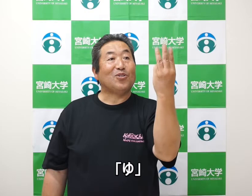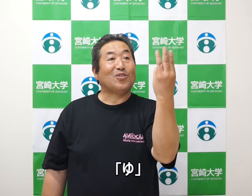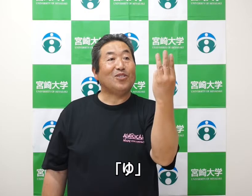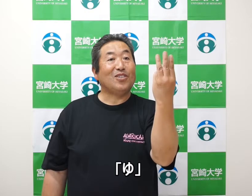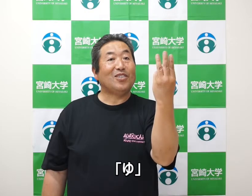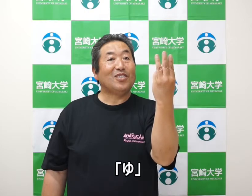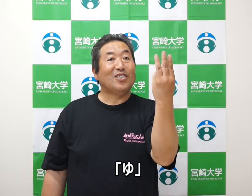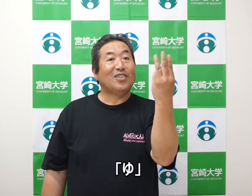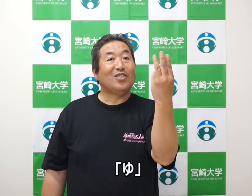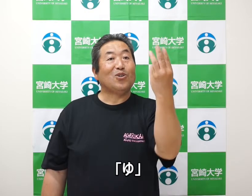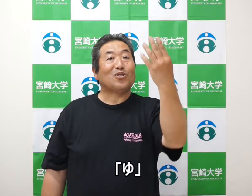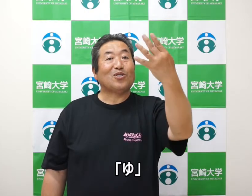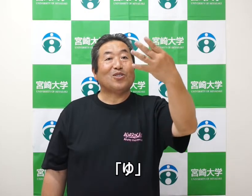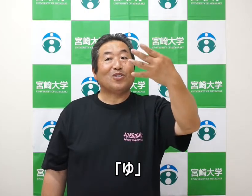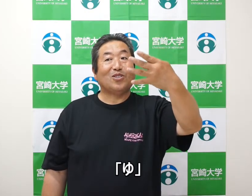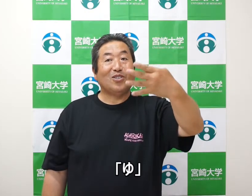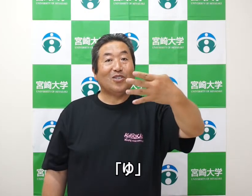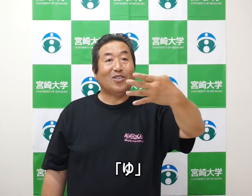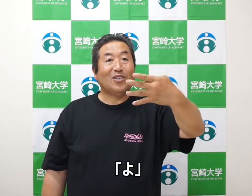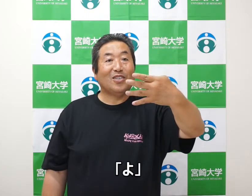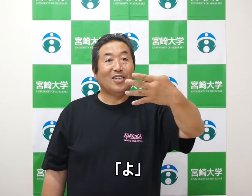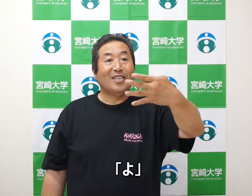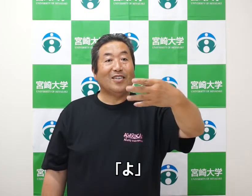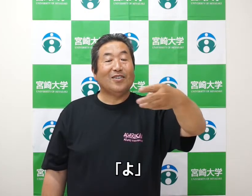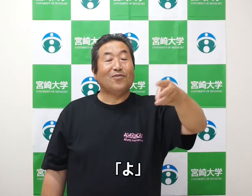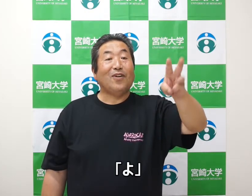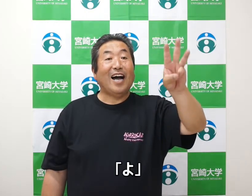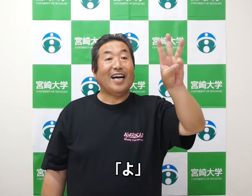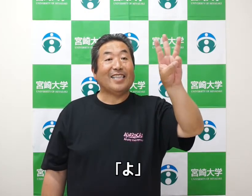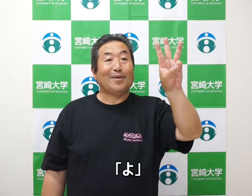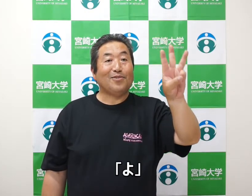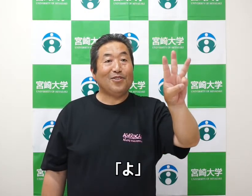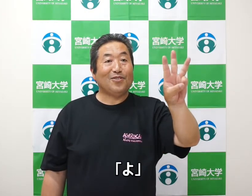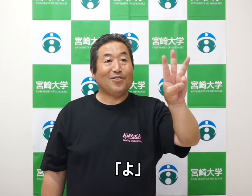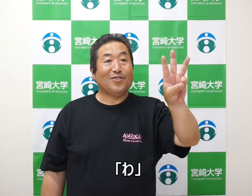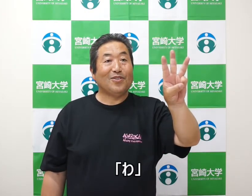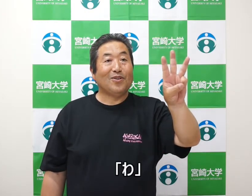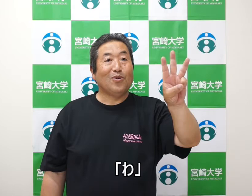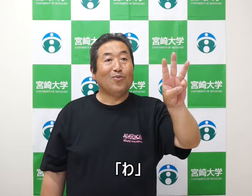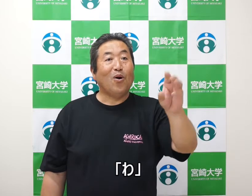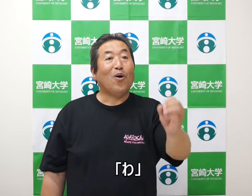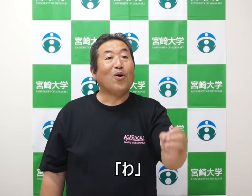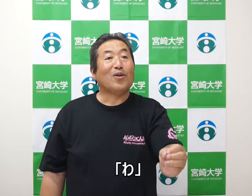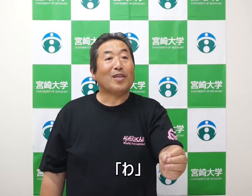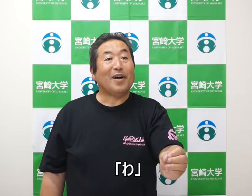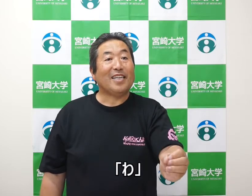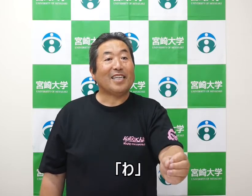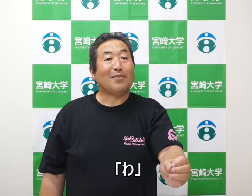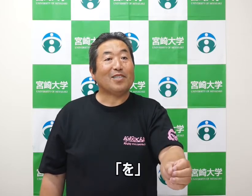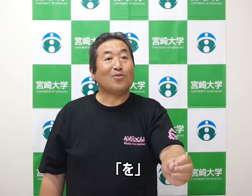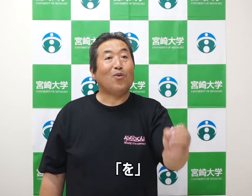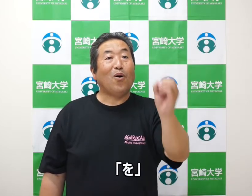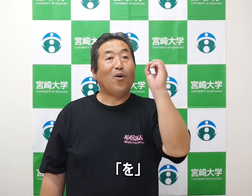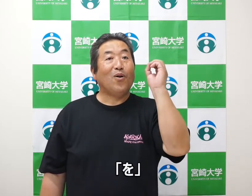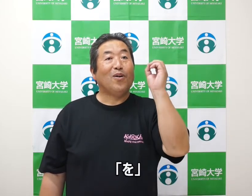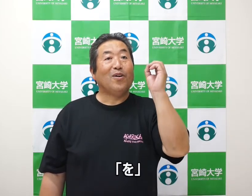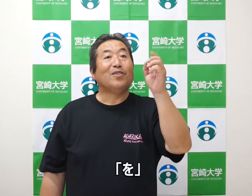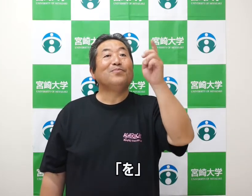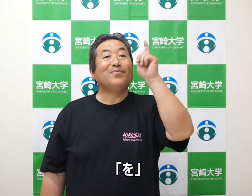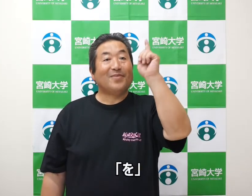子。四つ。わ、W。を、手前に引きます。を、うん、って書